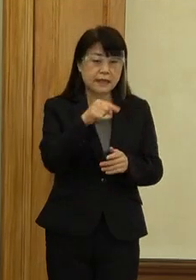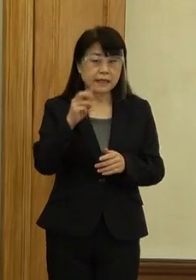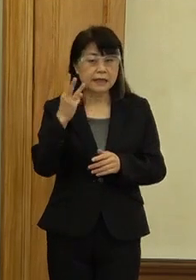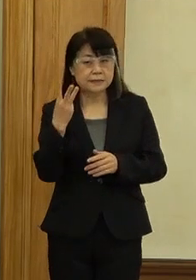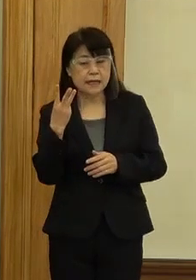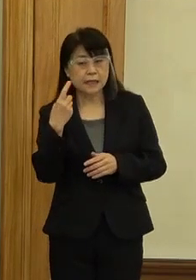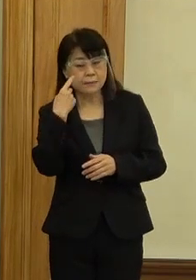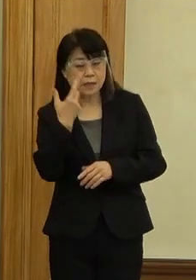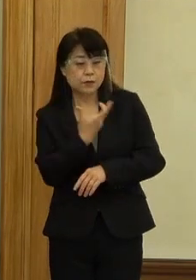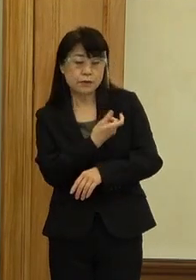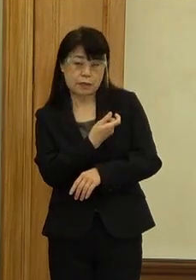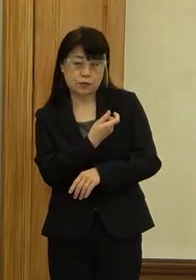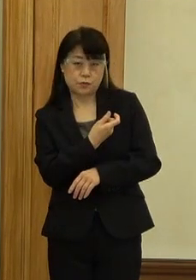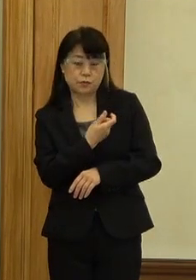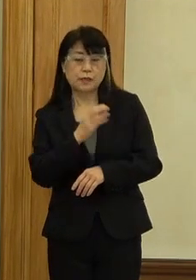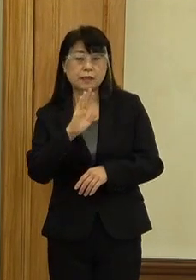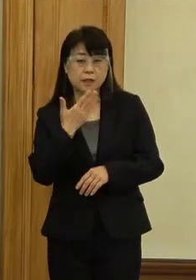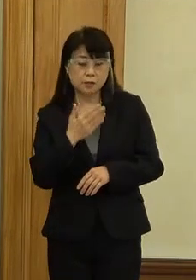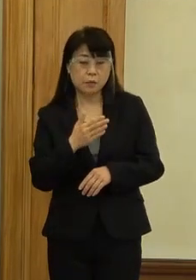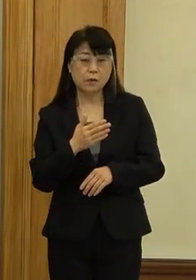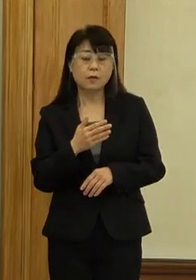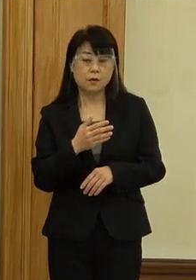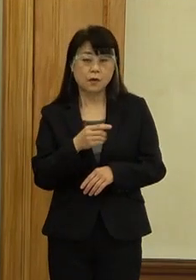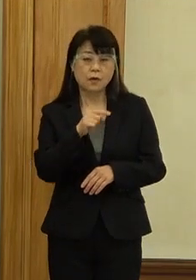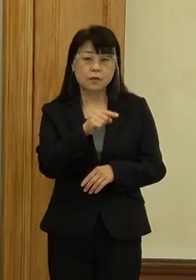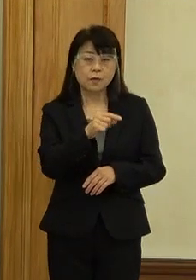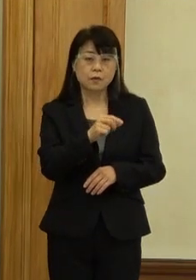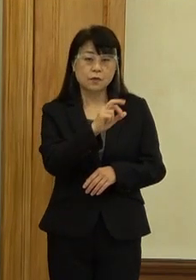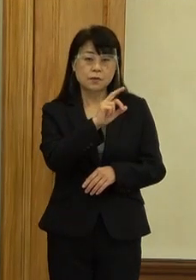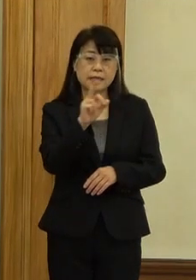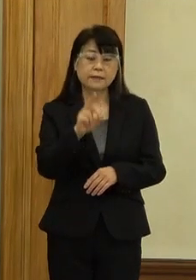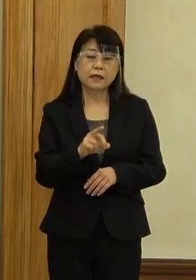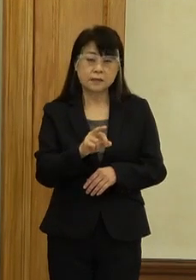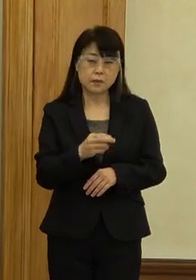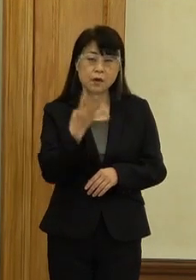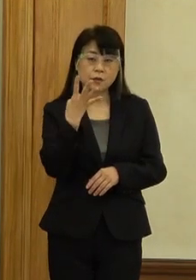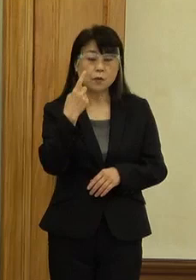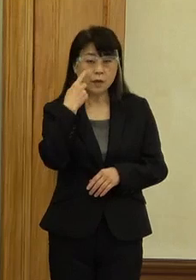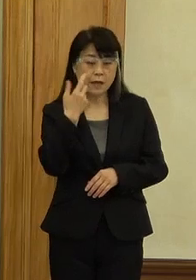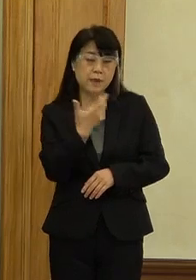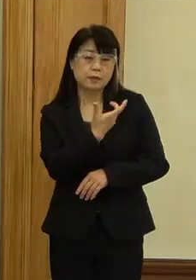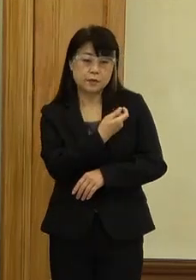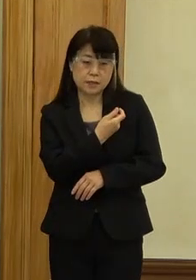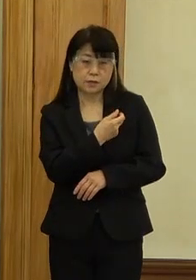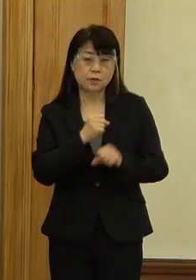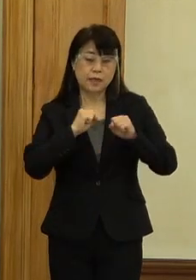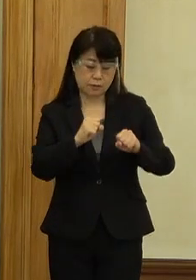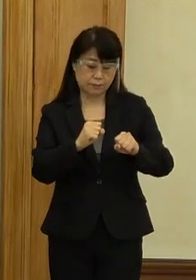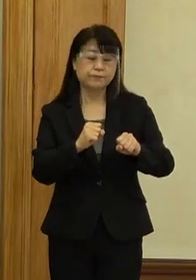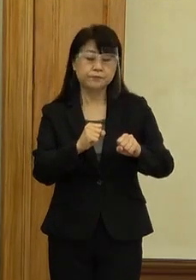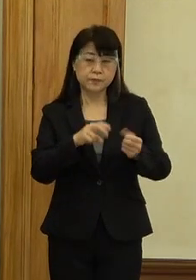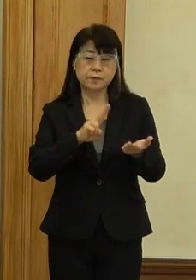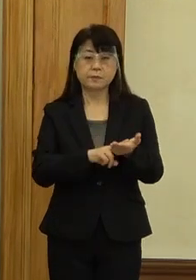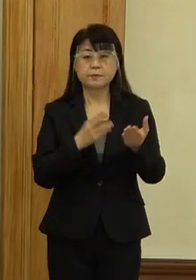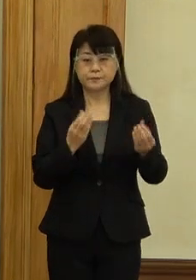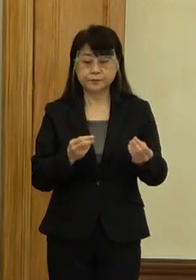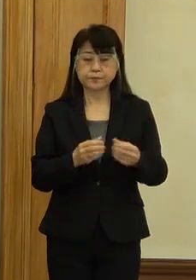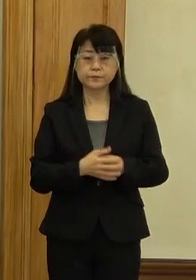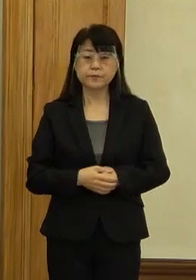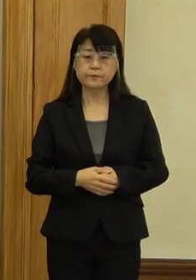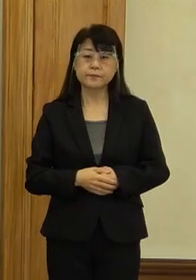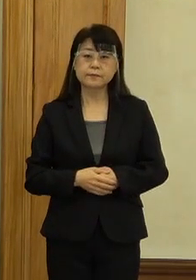までの接種にしておりましたが、県の接種センターでも新たに4回目接種を実施をすることといたします。